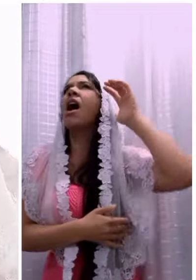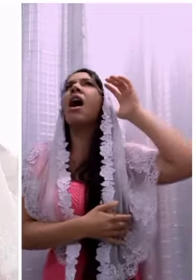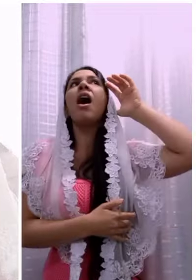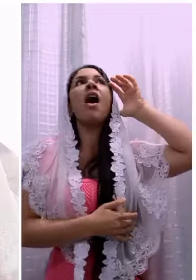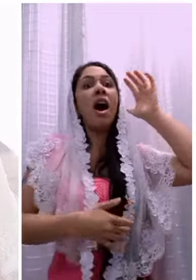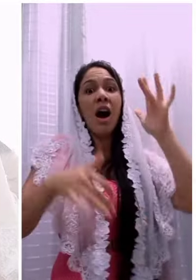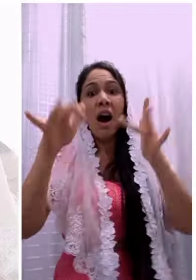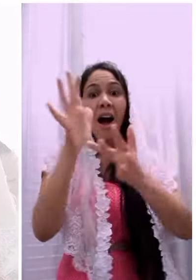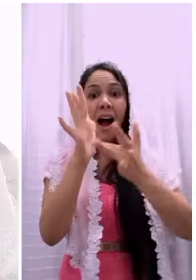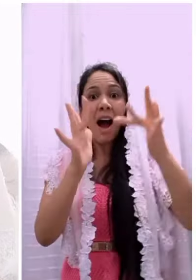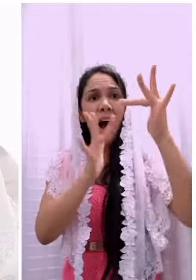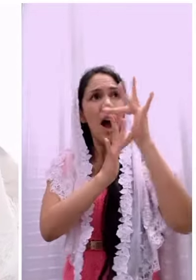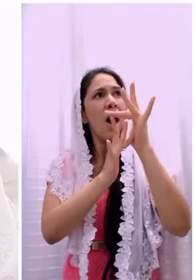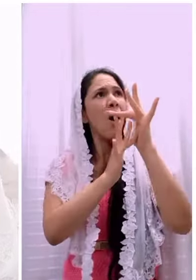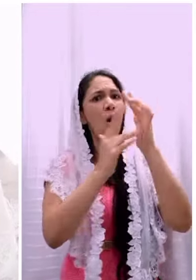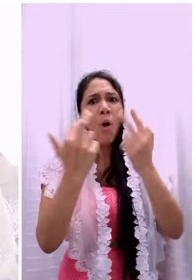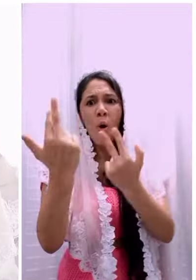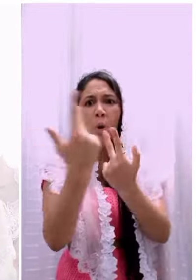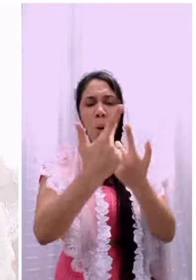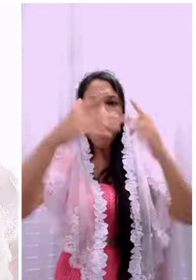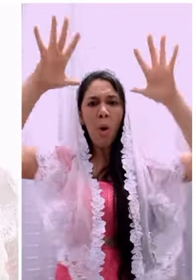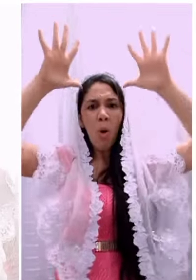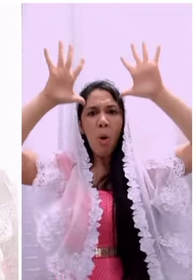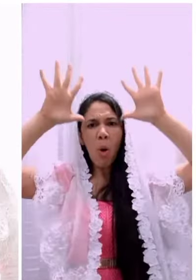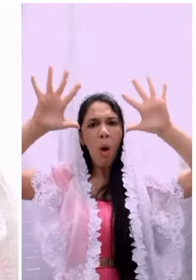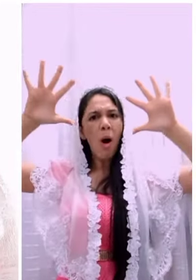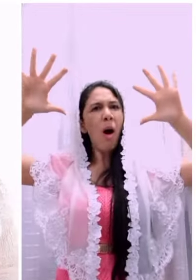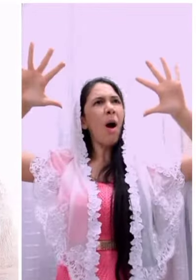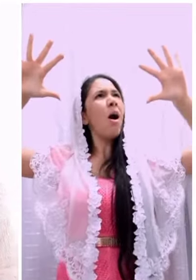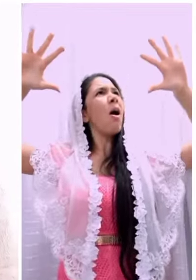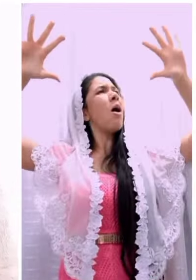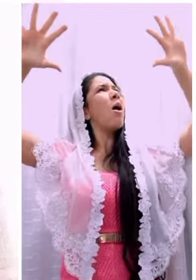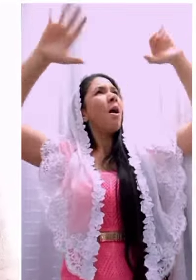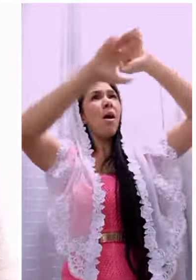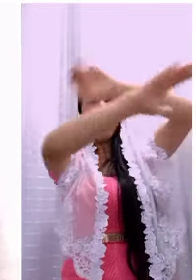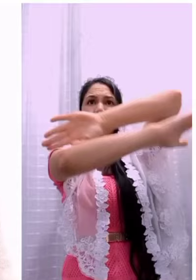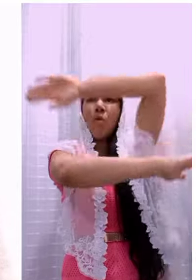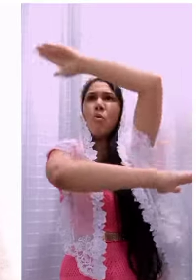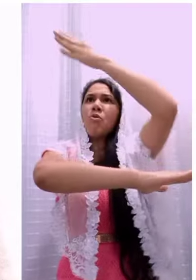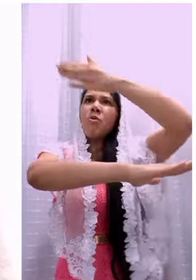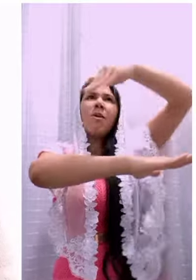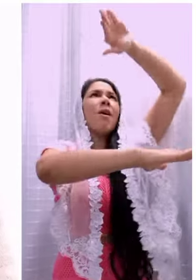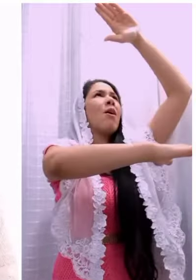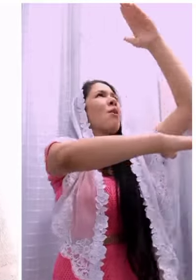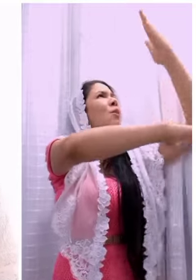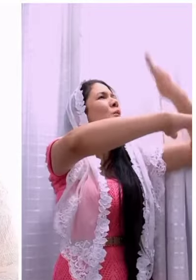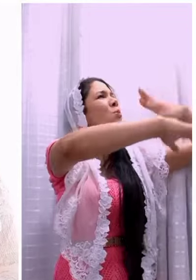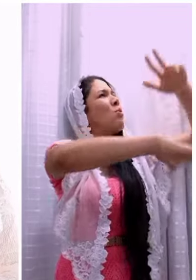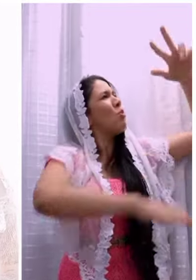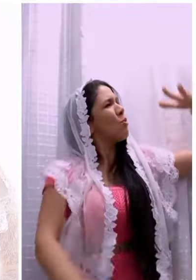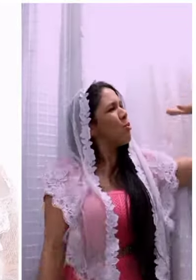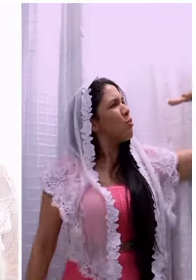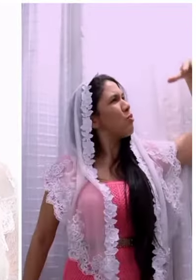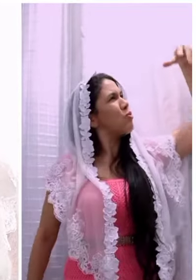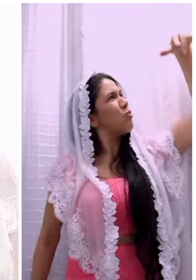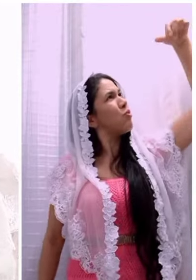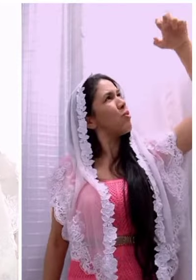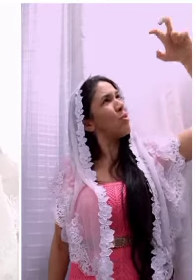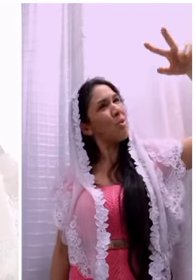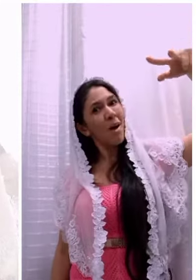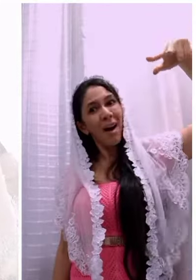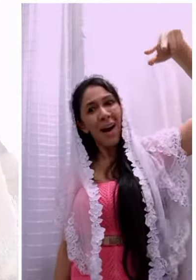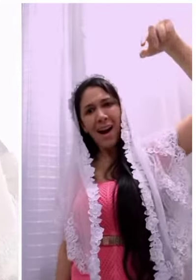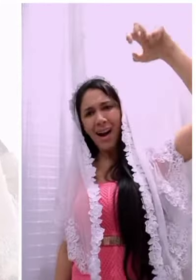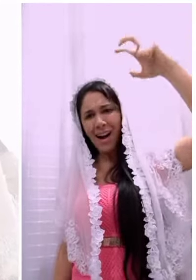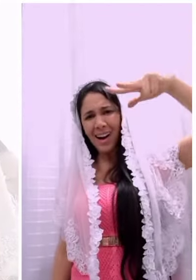saltando sobre os montes, pulando sobre os luteiros. O meu amado é semelhante ao gamo, ó